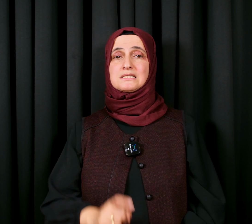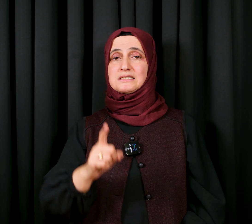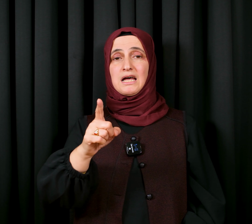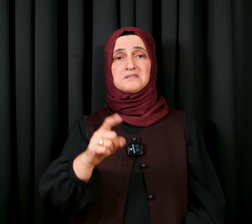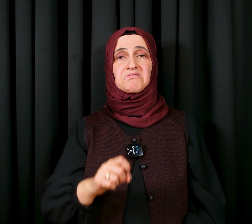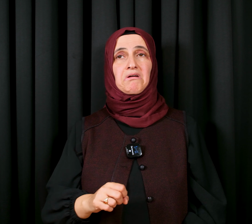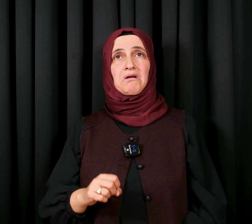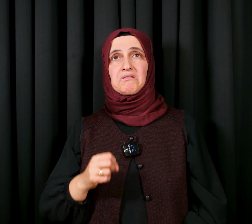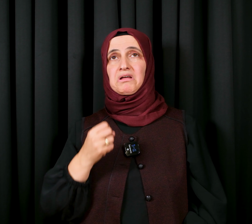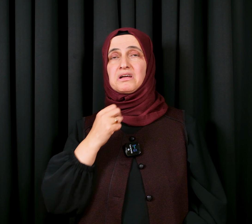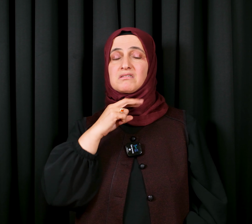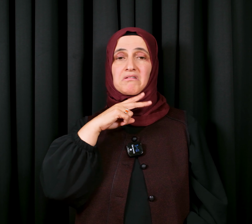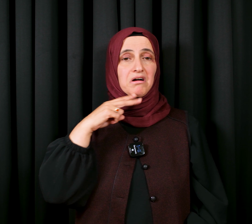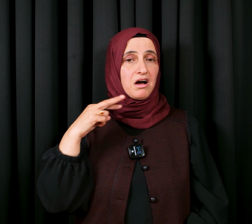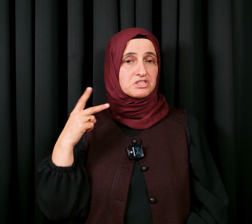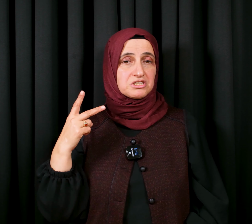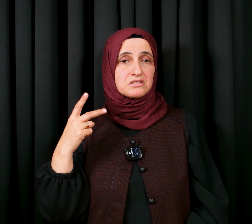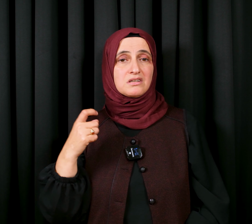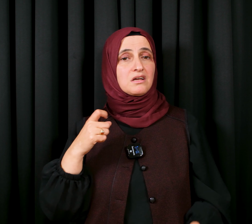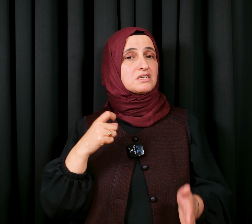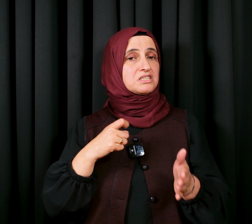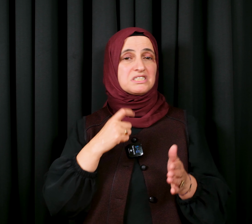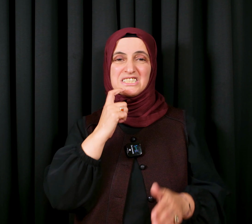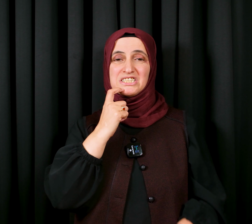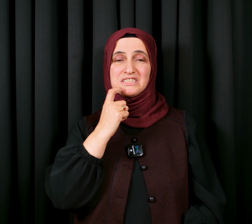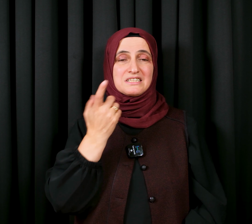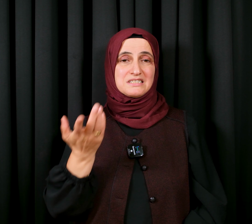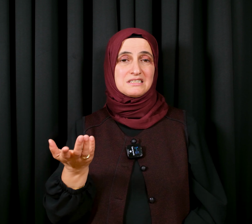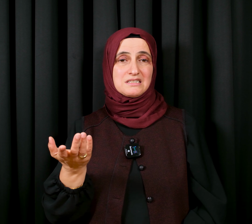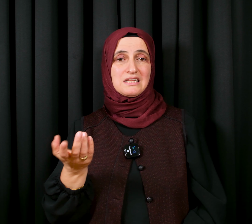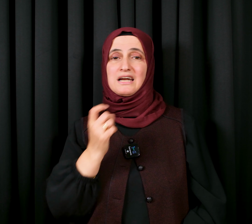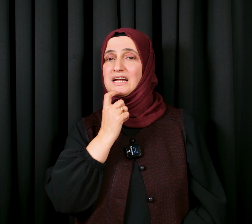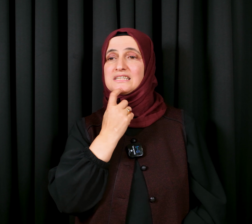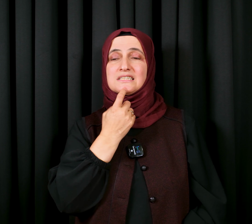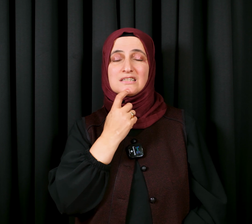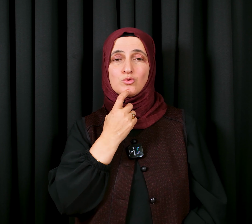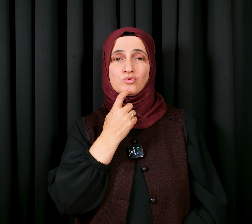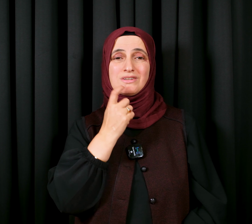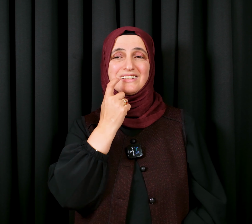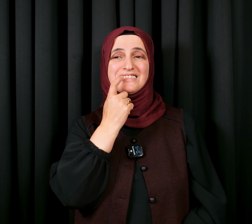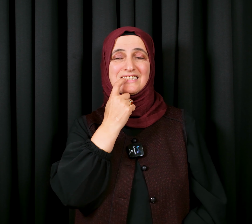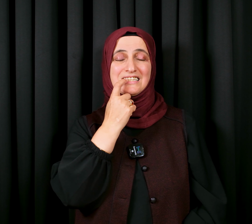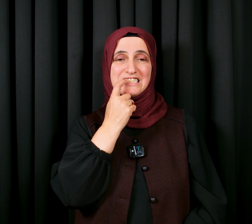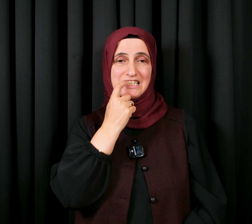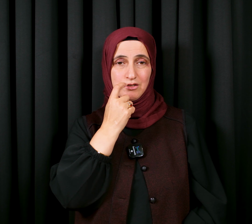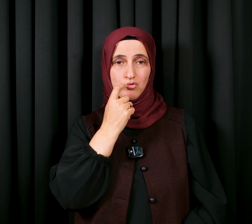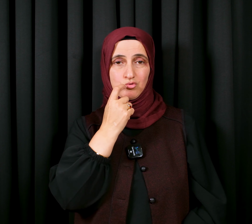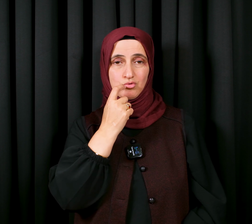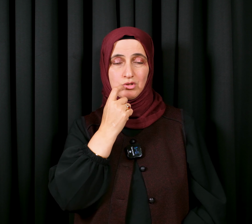sen kaç yaşındasın derler. Ya yıla dokunurlar ya da dişlerine dokunurlar.